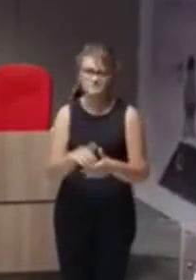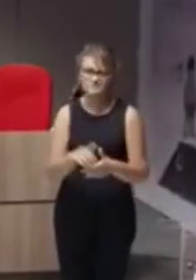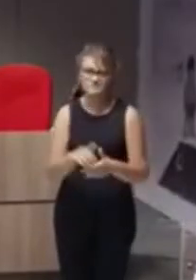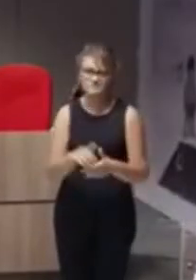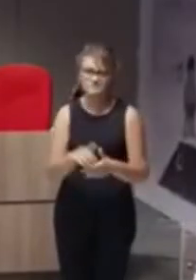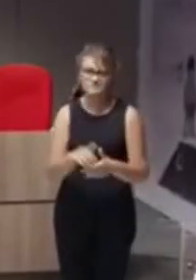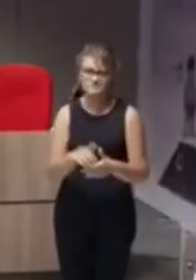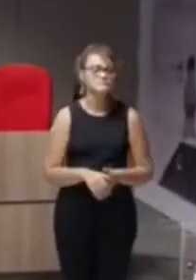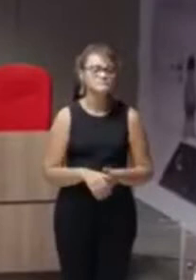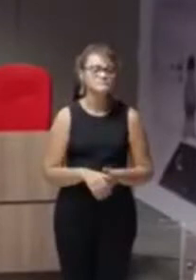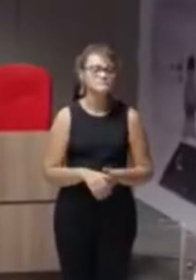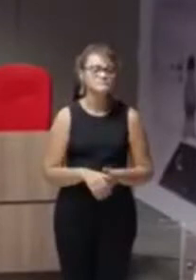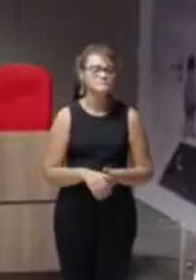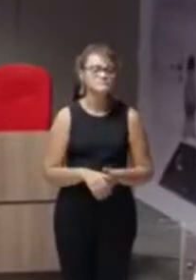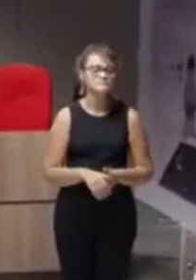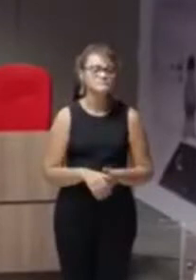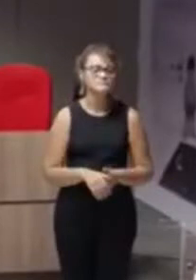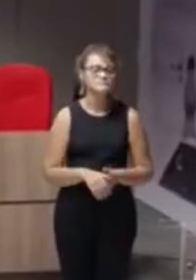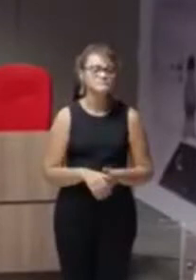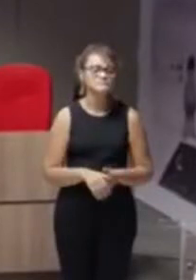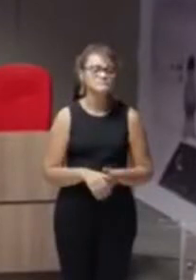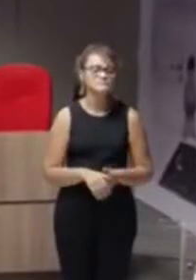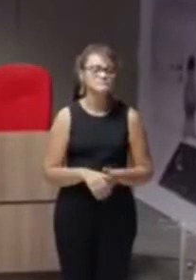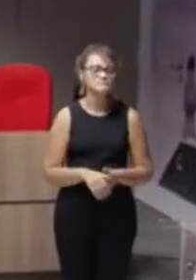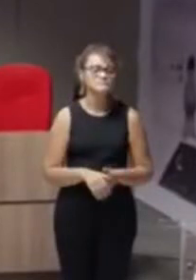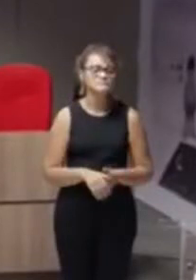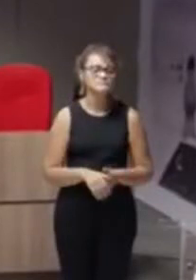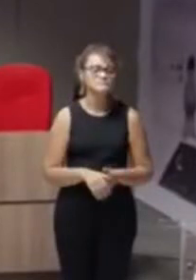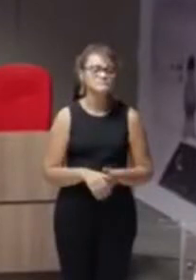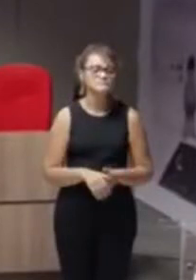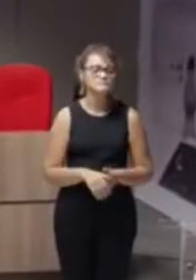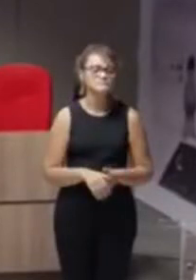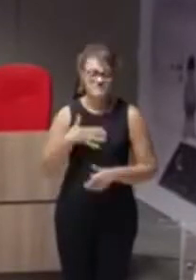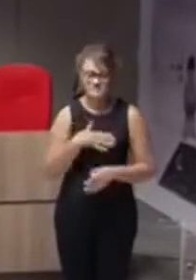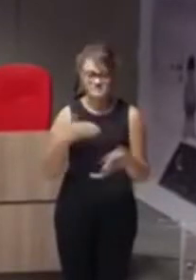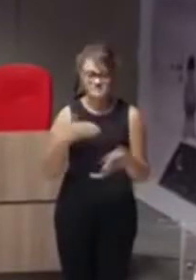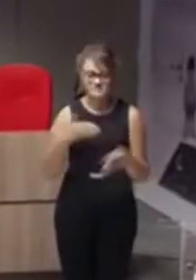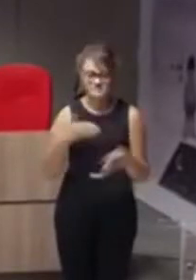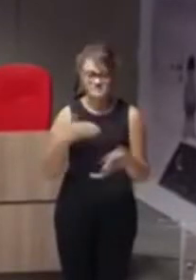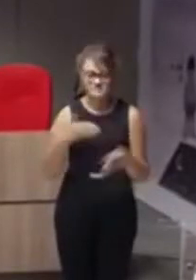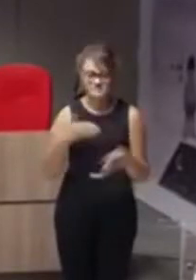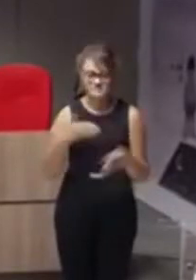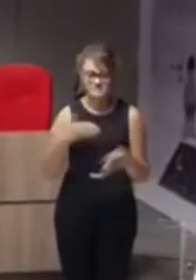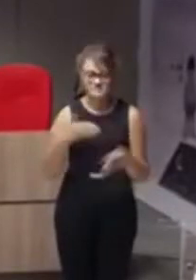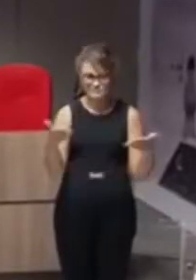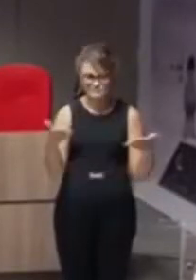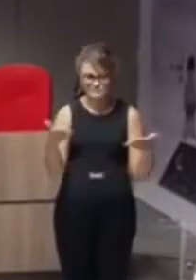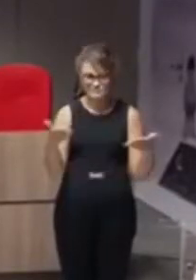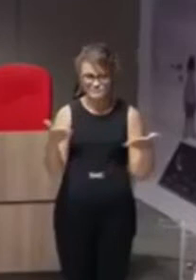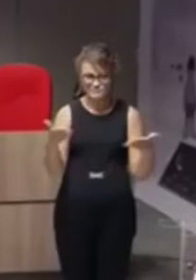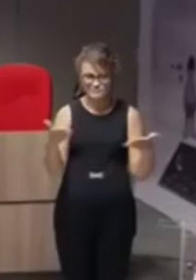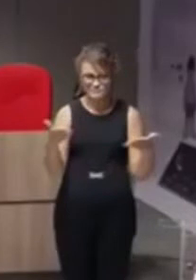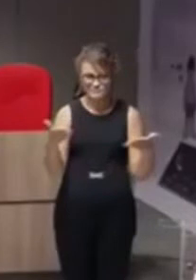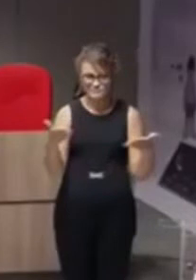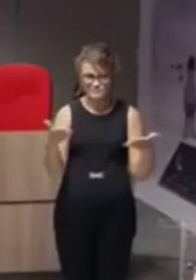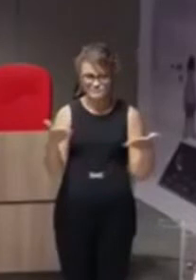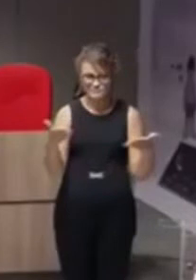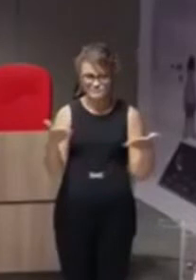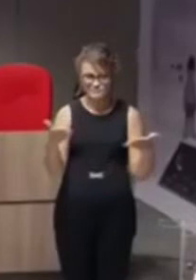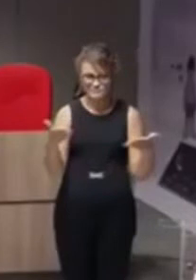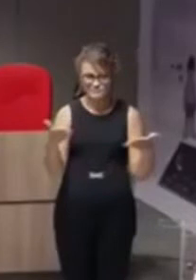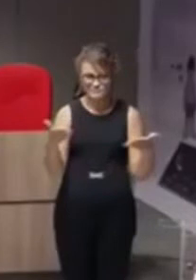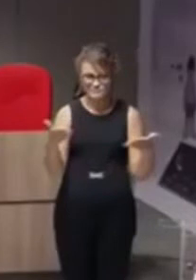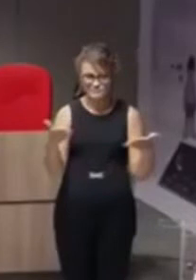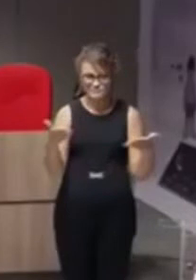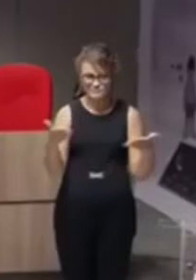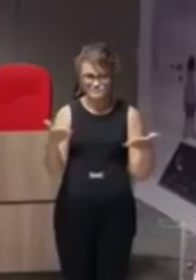eu tenho uma grata satisfação estar aqui com instituições tão maravilhosas, no Conselho Federal de